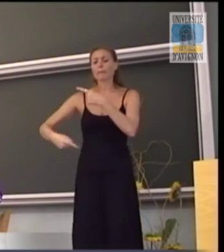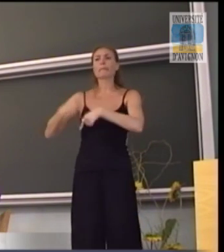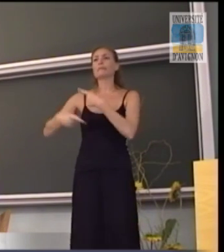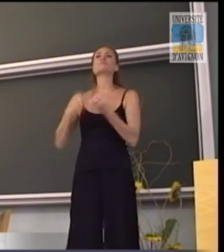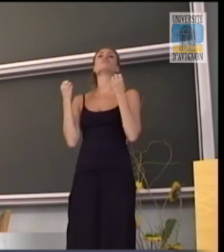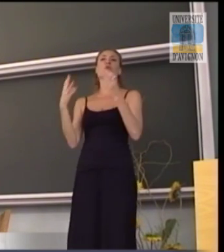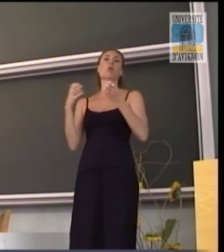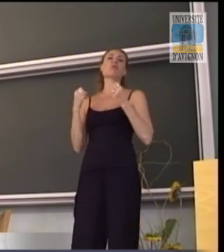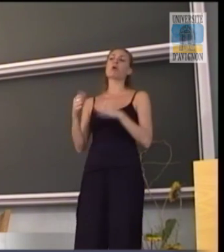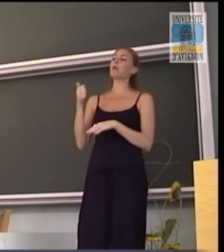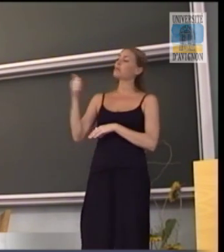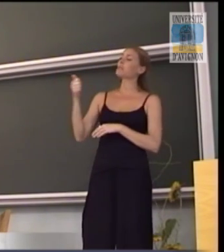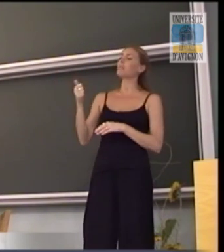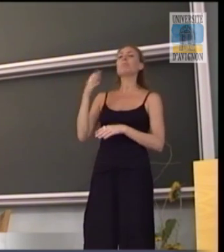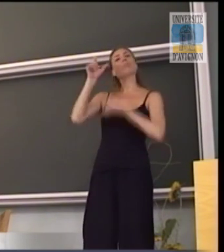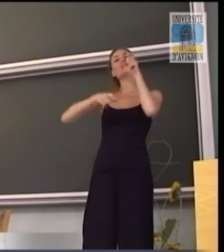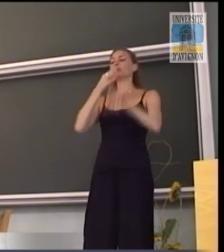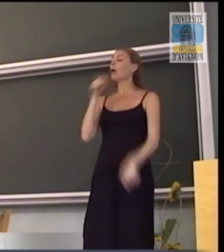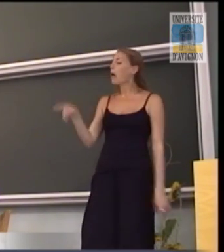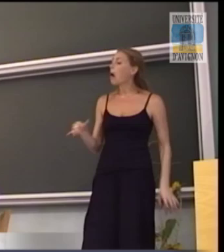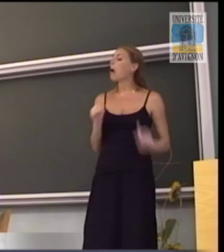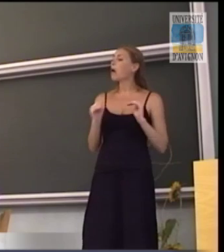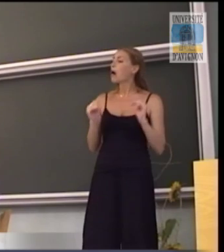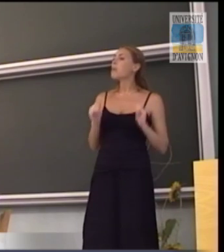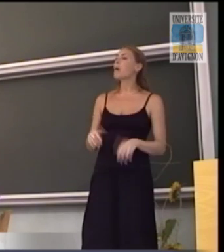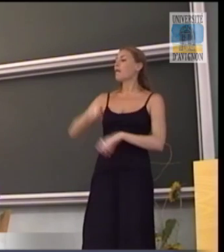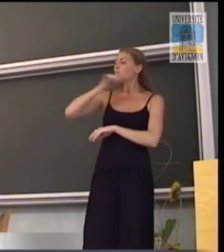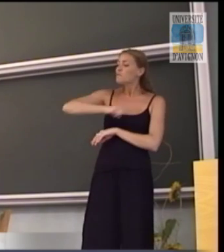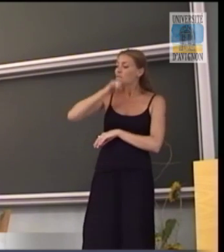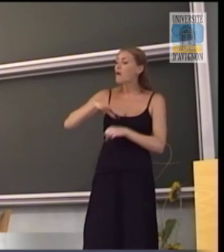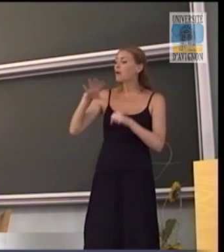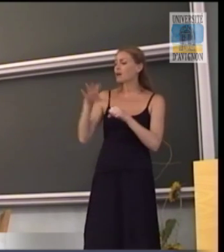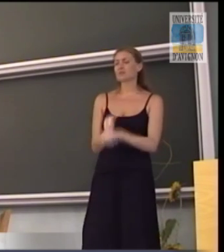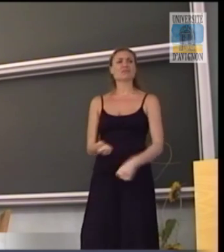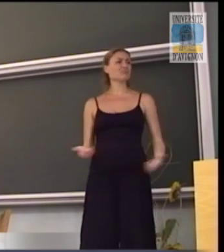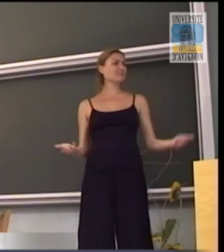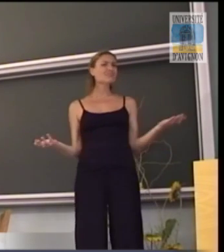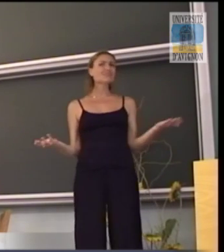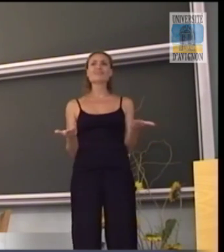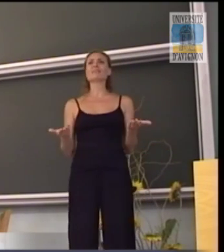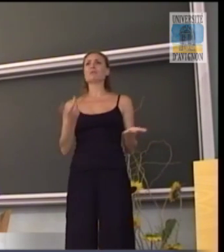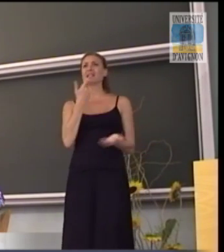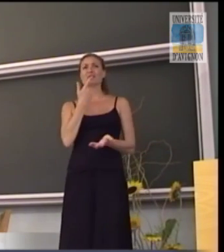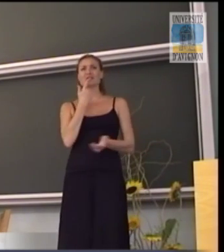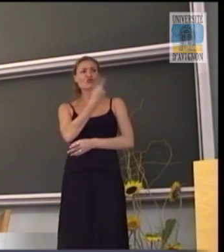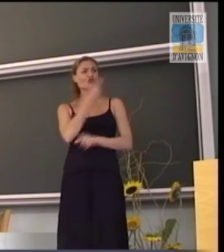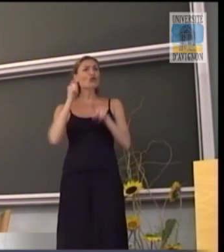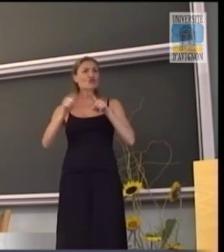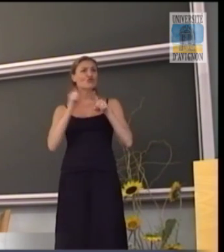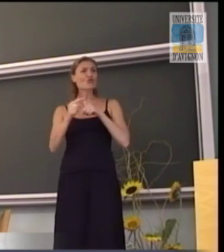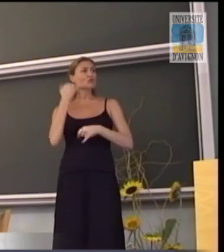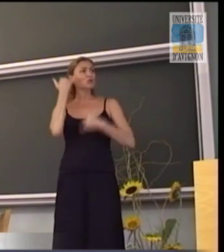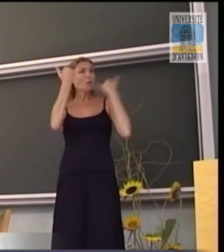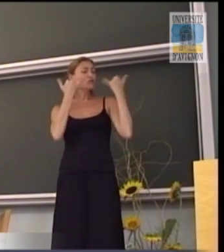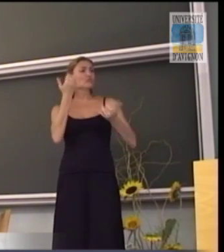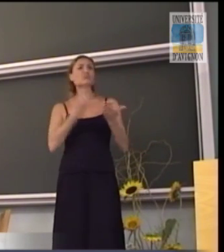c'est formidable pour son âge quand même ». Et je trouvais ça mais incroyable qu'on puisse ne pas simplement regarder le